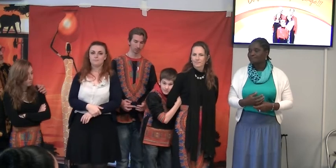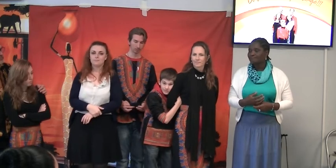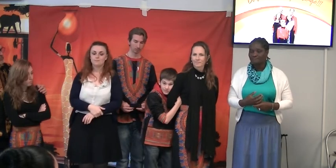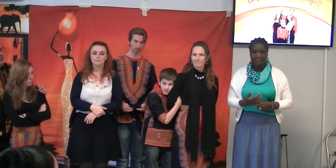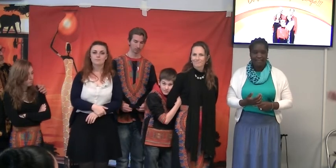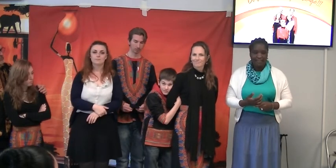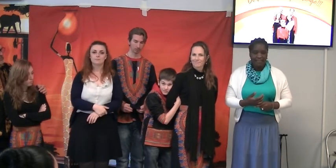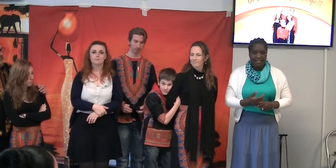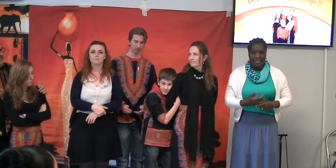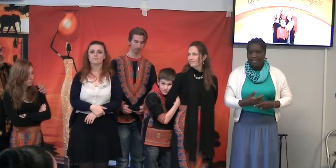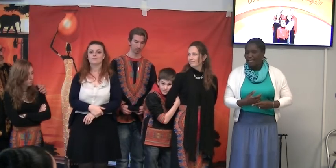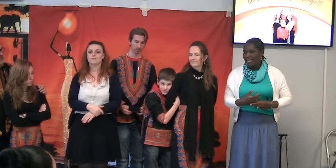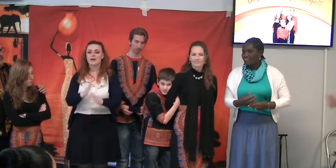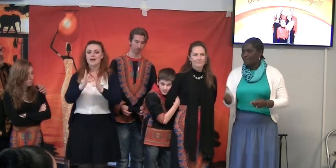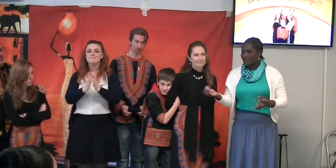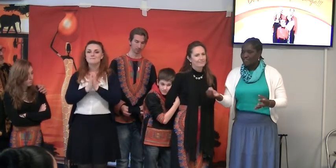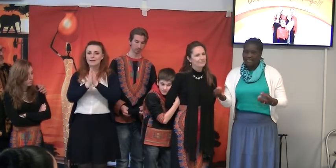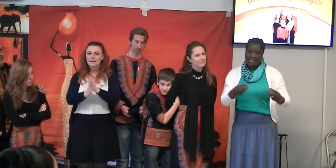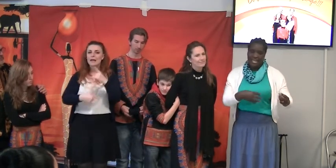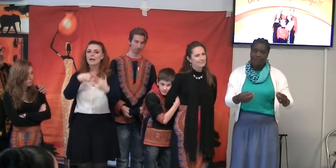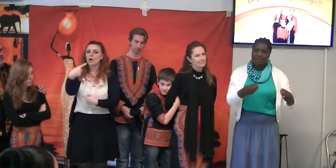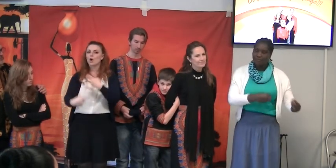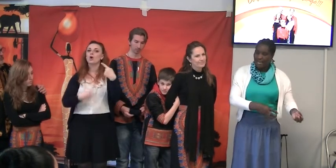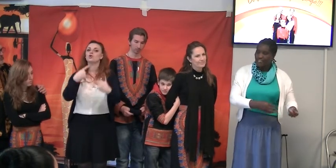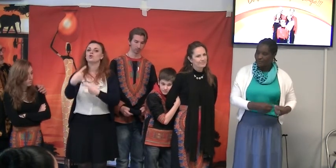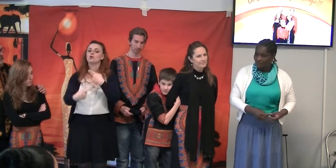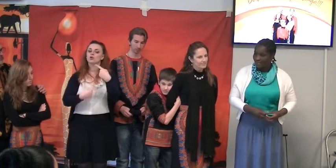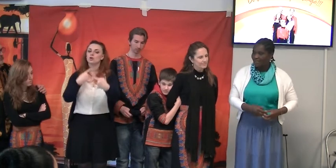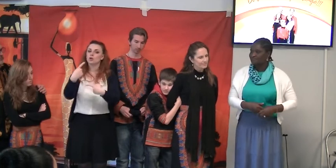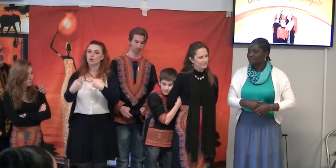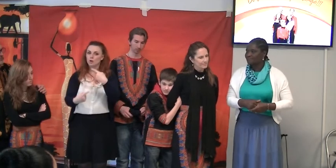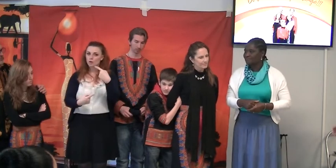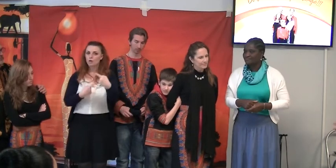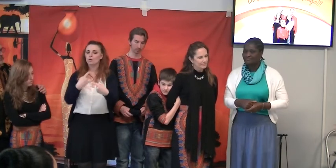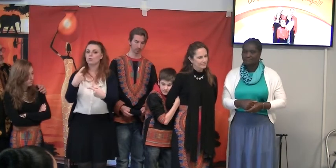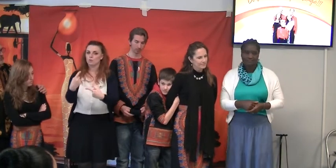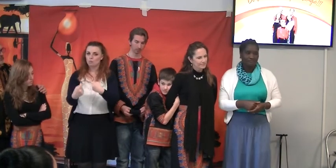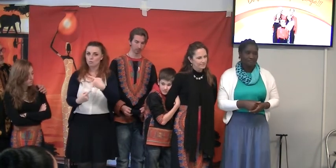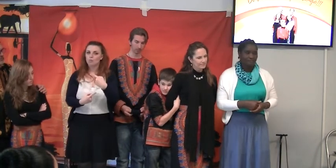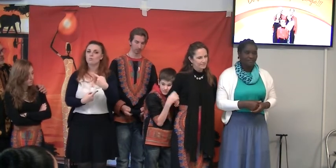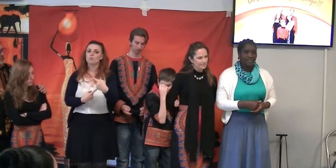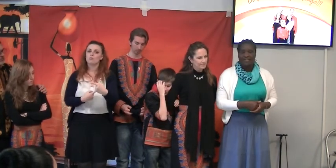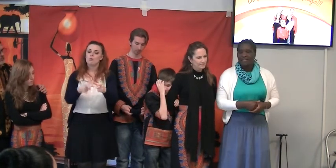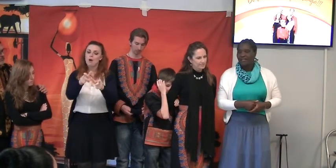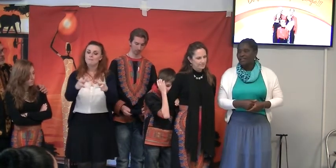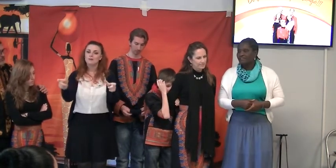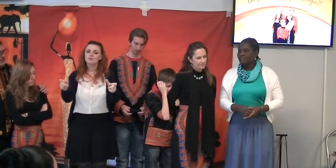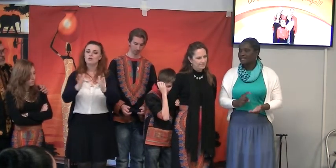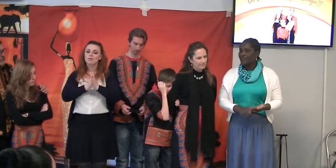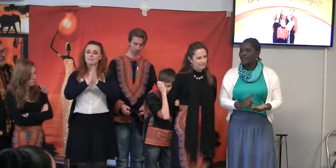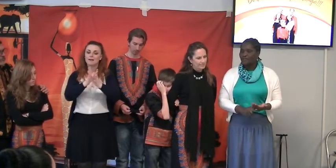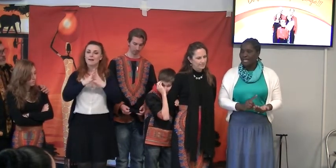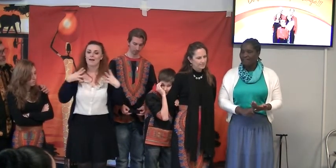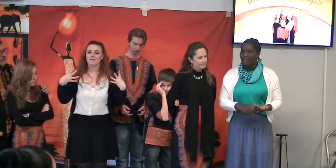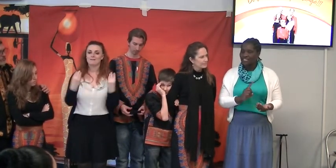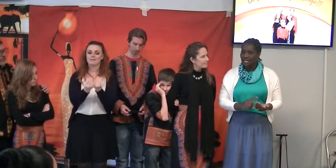continuo a fidarmi che le preghiere che io ho fatto. And the brethren came and prayed with me. E quelli che sono venuti a pregare con me.